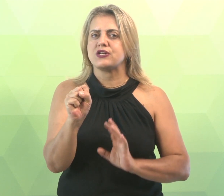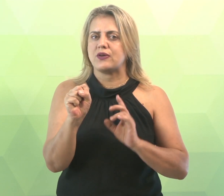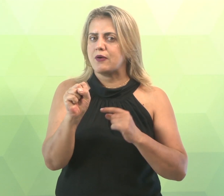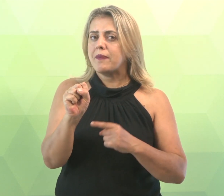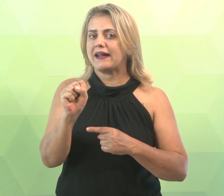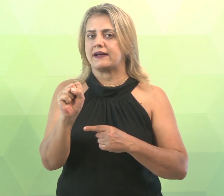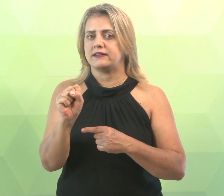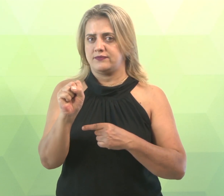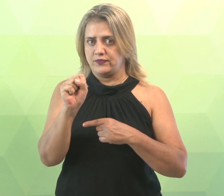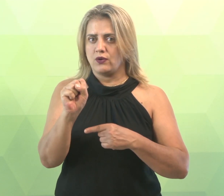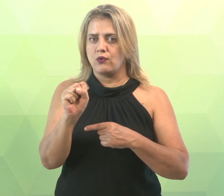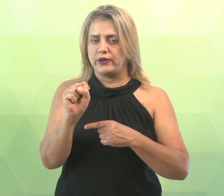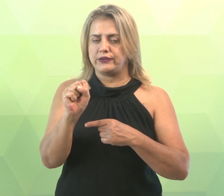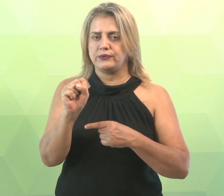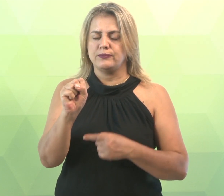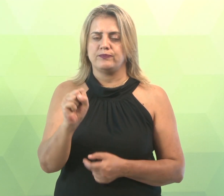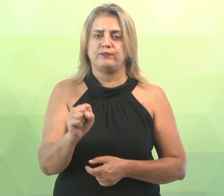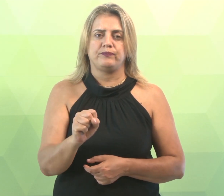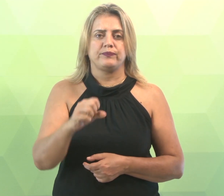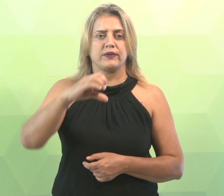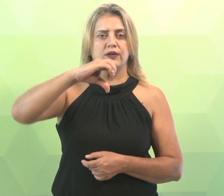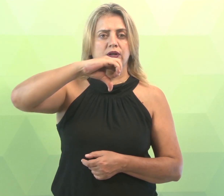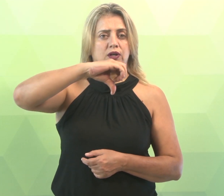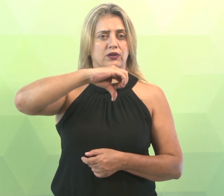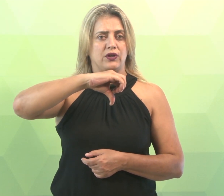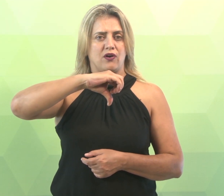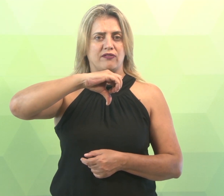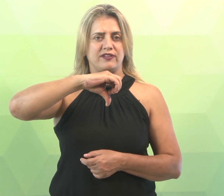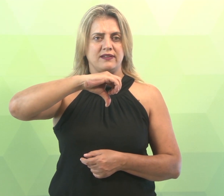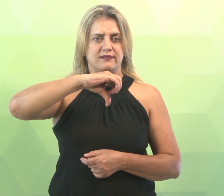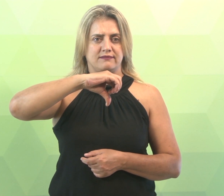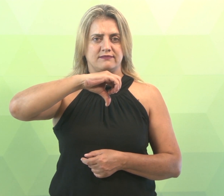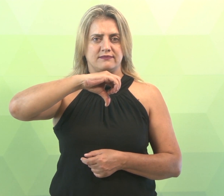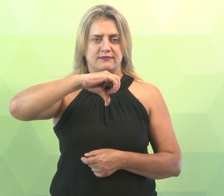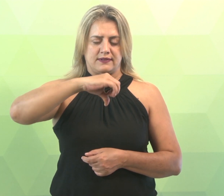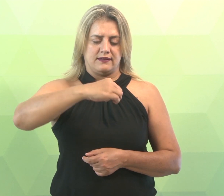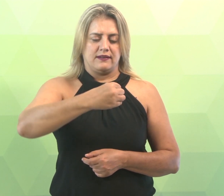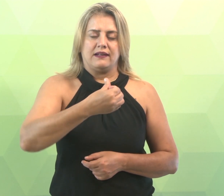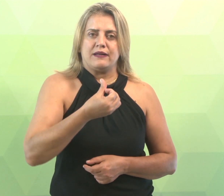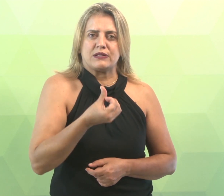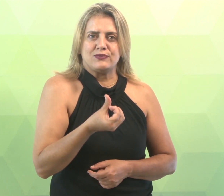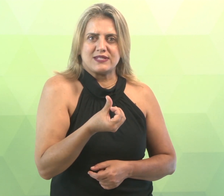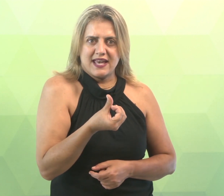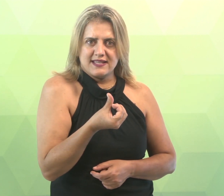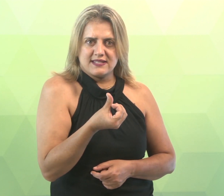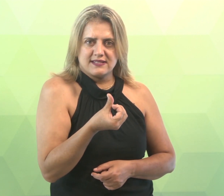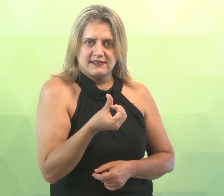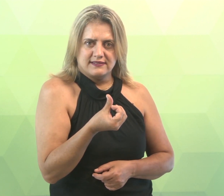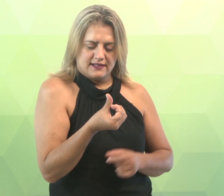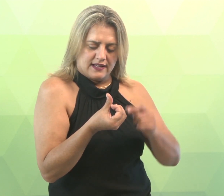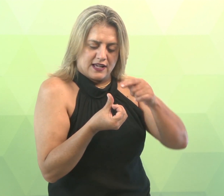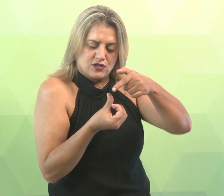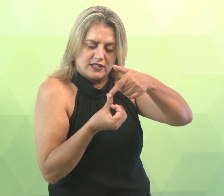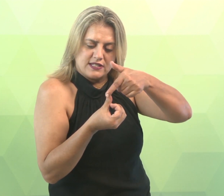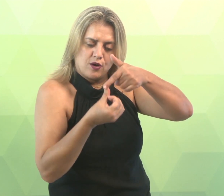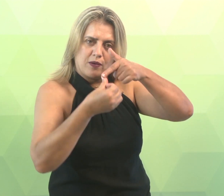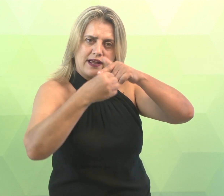mão parada. 8, 9, lembra do 6? É só descer o